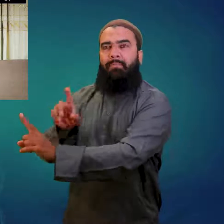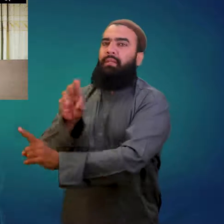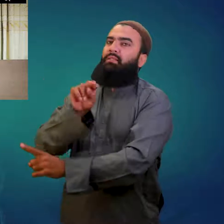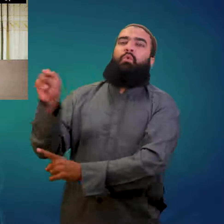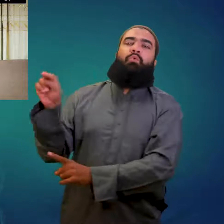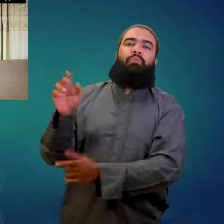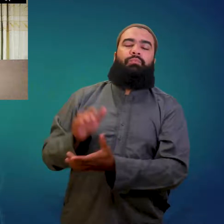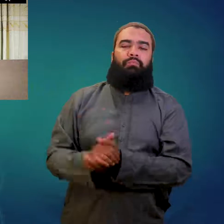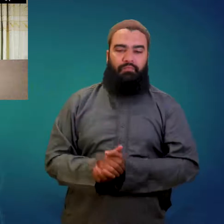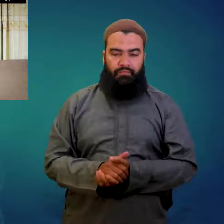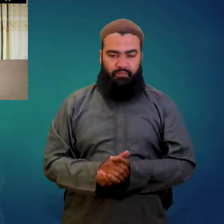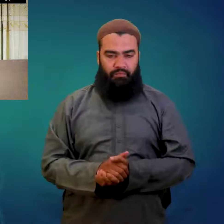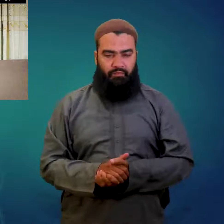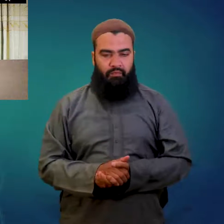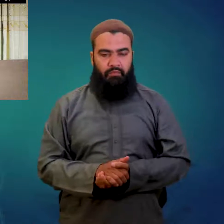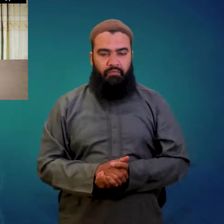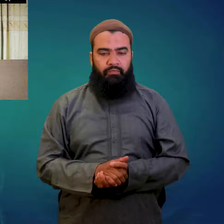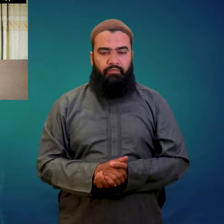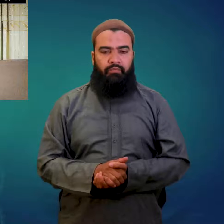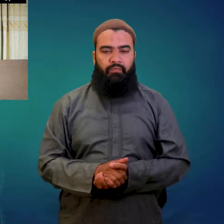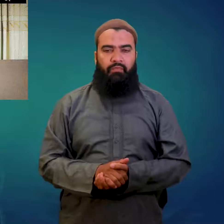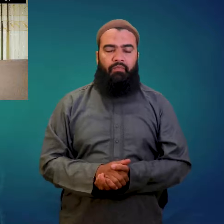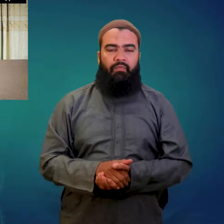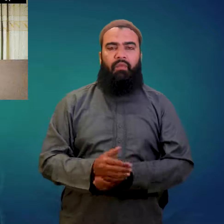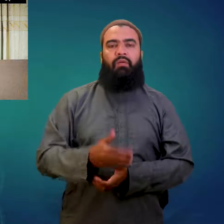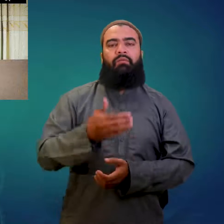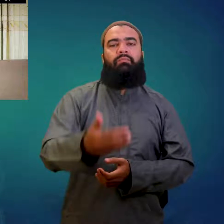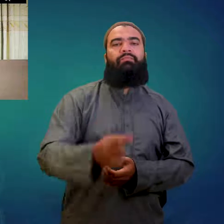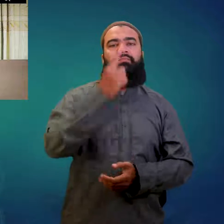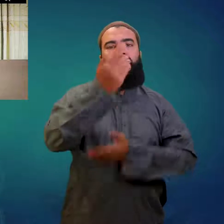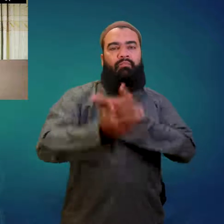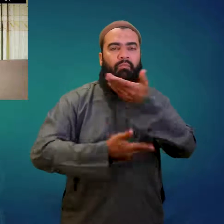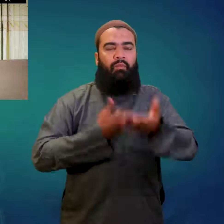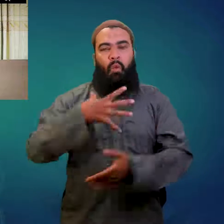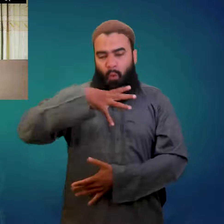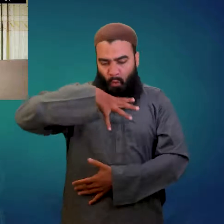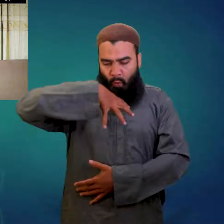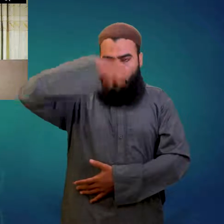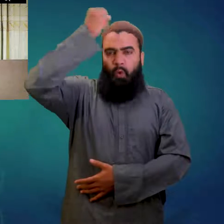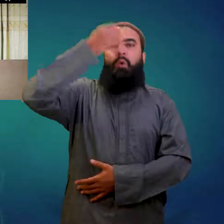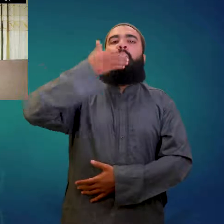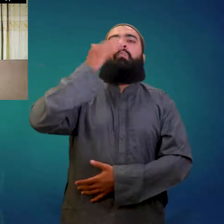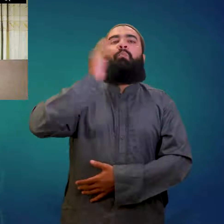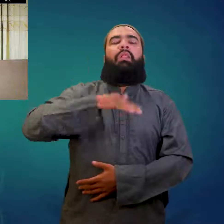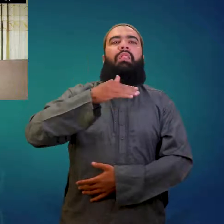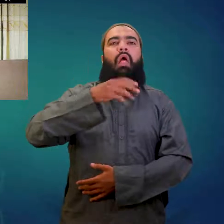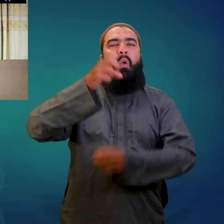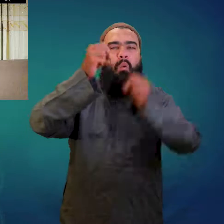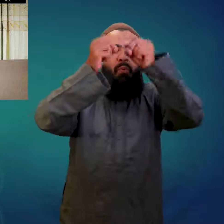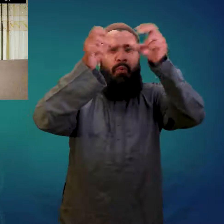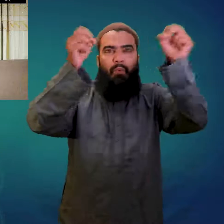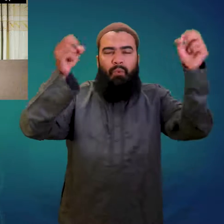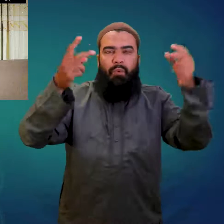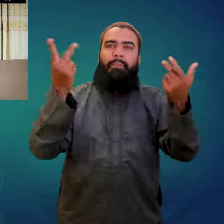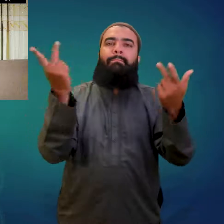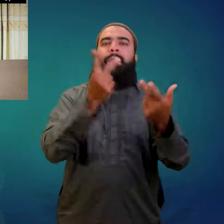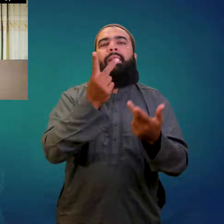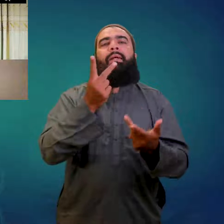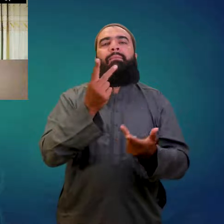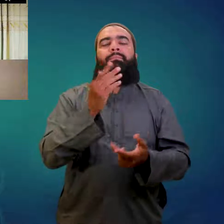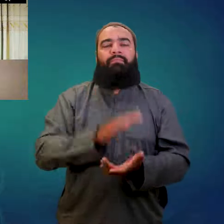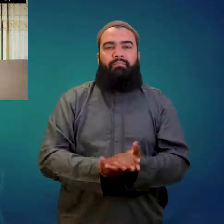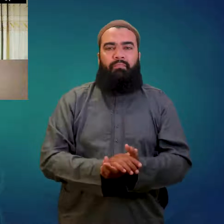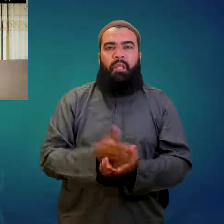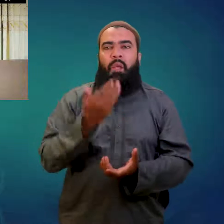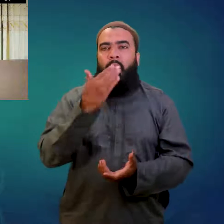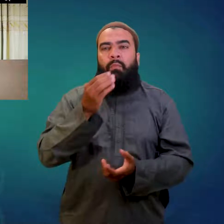آیت نمبر 22 وَأَيَّدَهُمْ بِرُوحٍ مِّنْهُ، یہاں روح کی تفسیر نور سے فرمائی گئی، جو